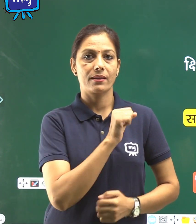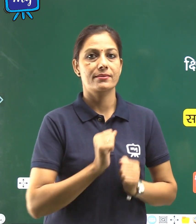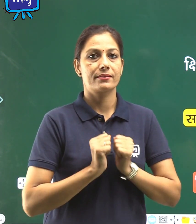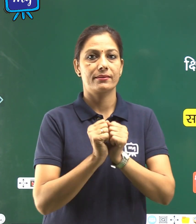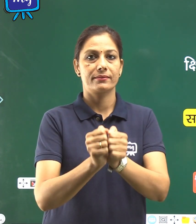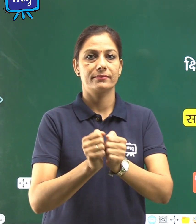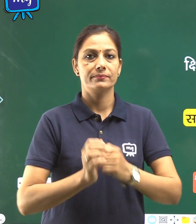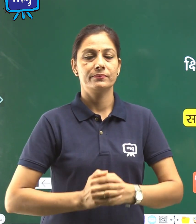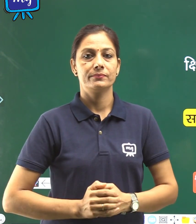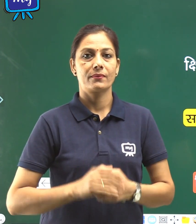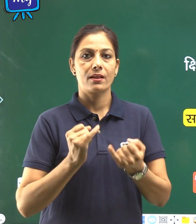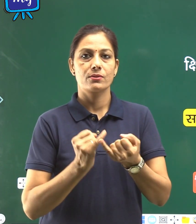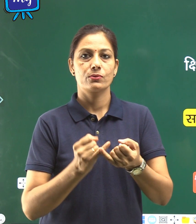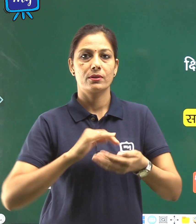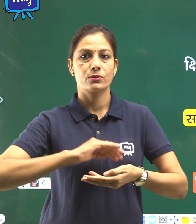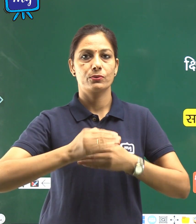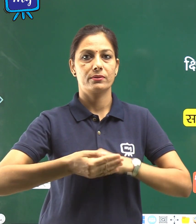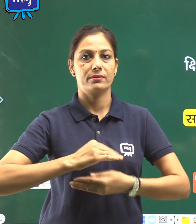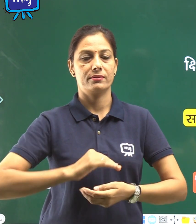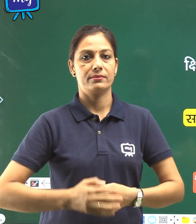हैं सुशीला चौधरी।